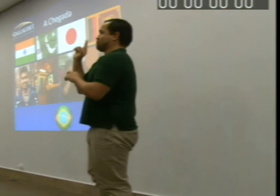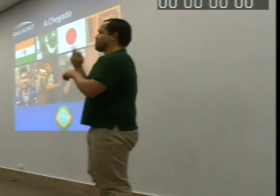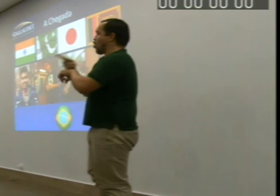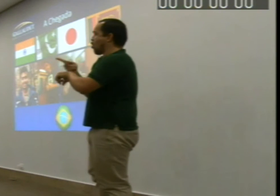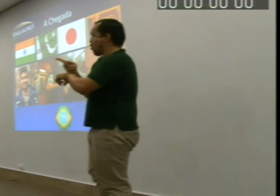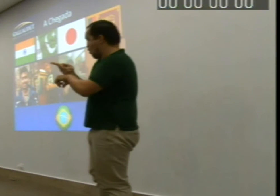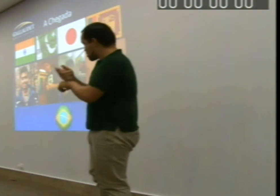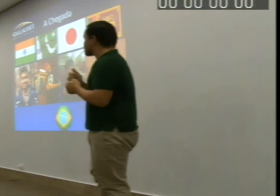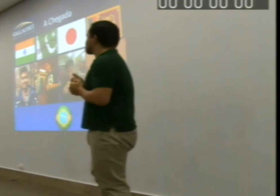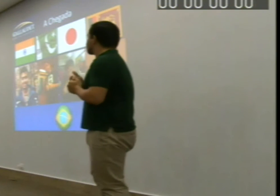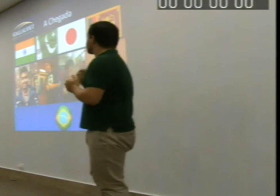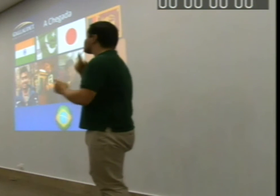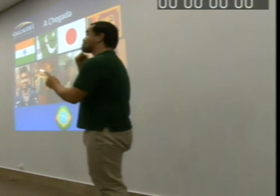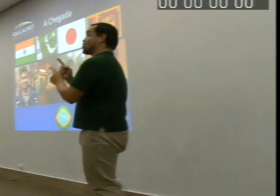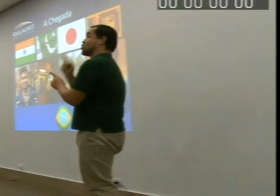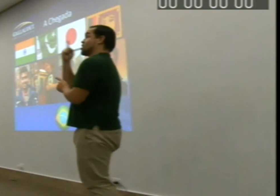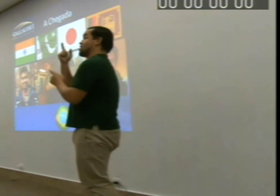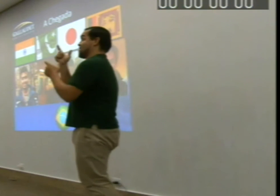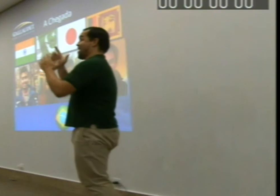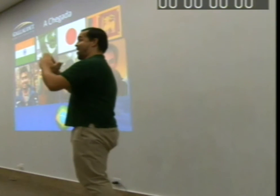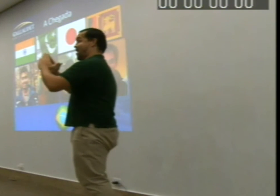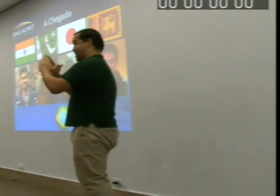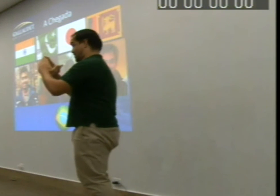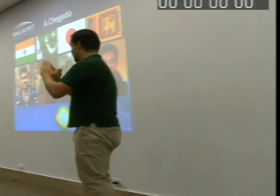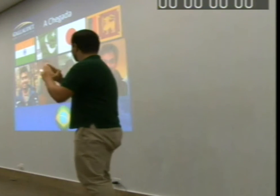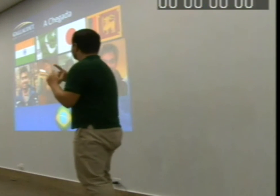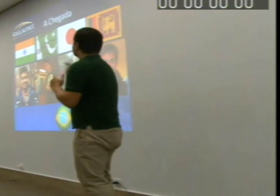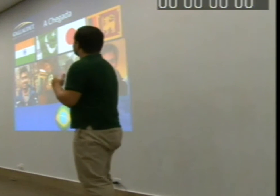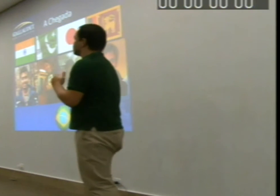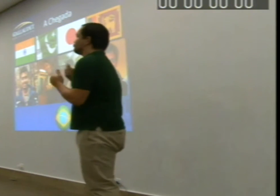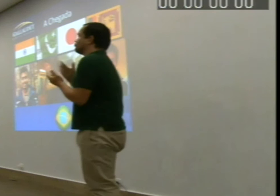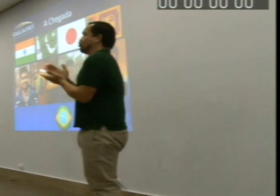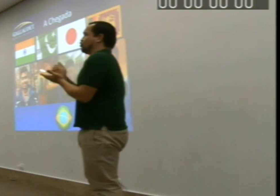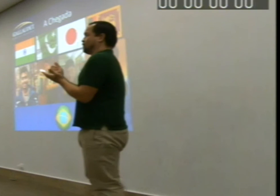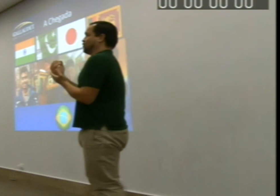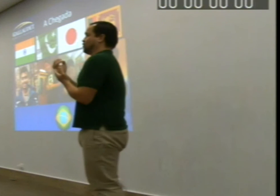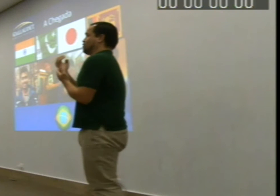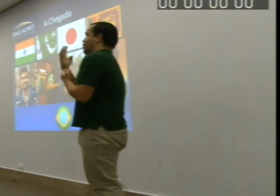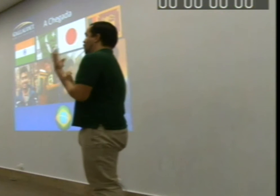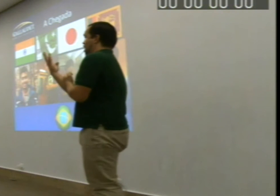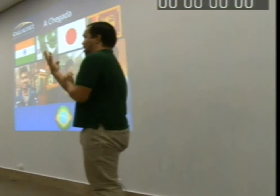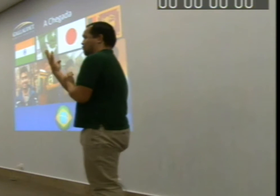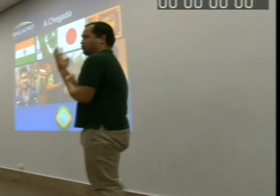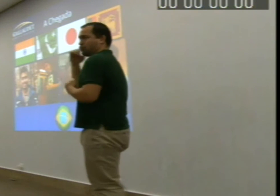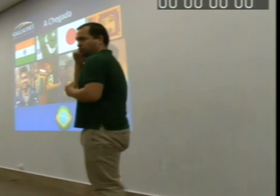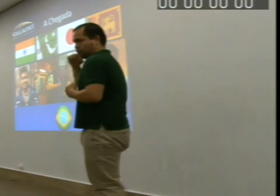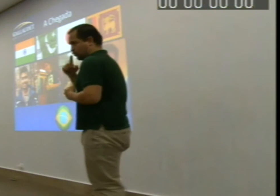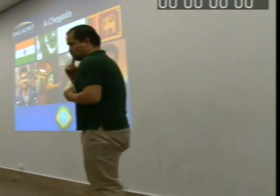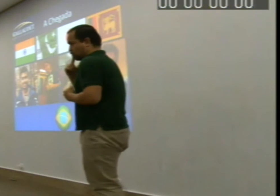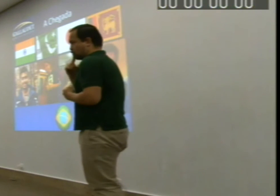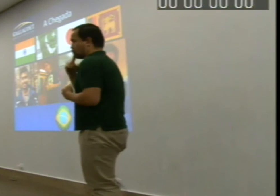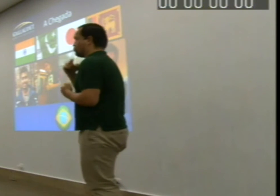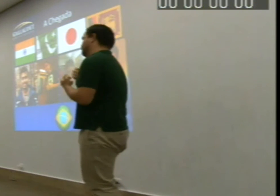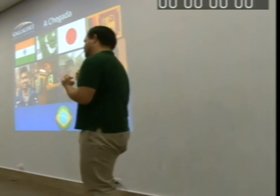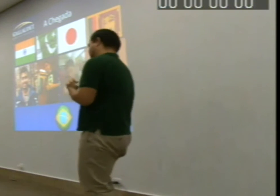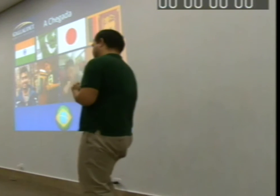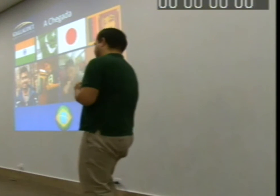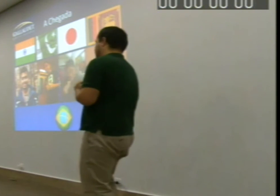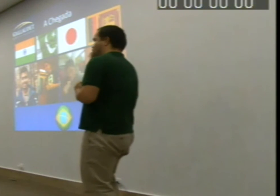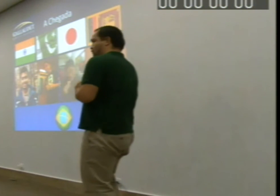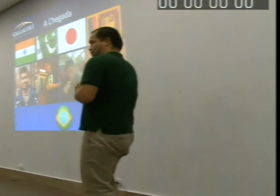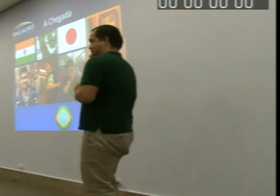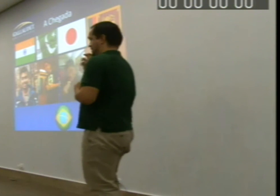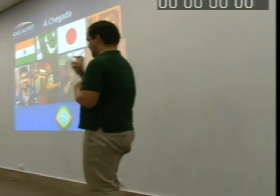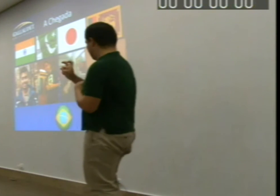mas eu era responsável por procurar então eu encontrei uma casa e eu cheguei para dividir para dividir com quatro